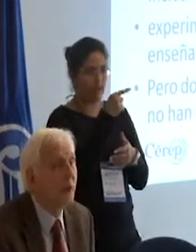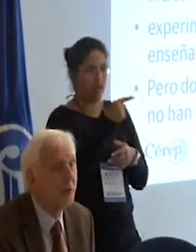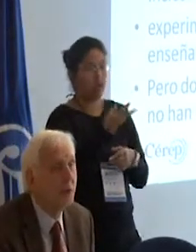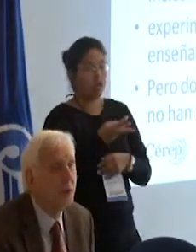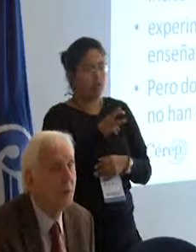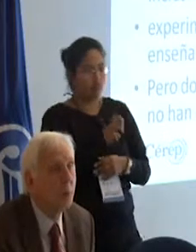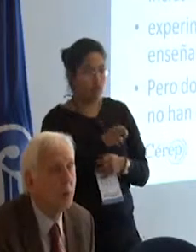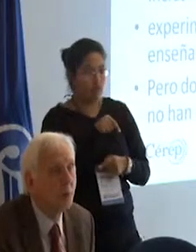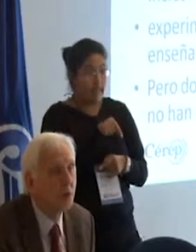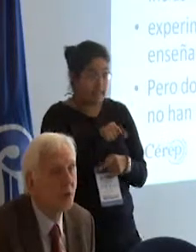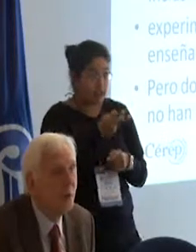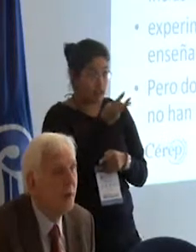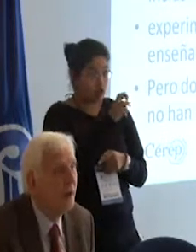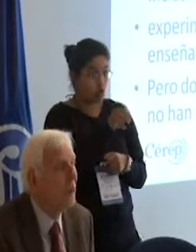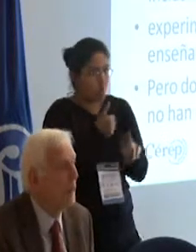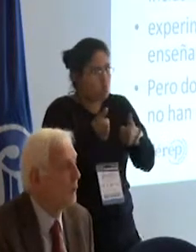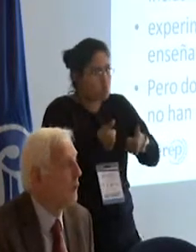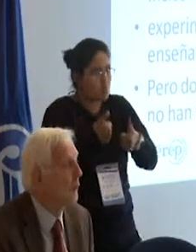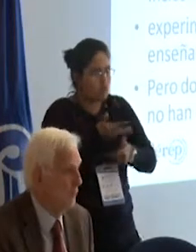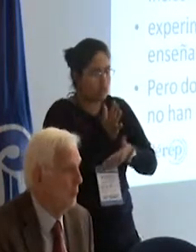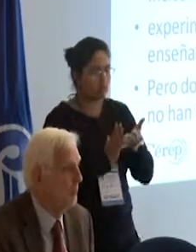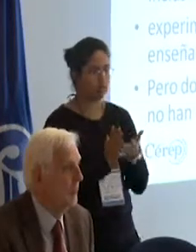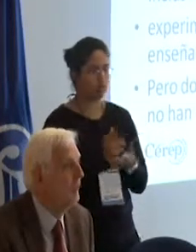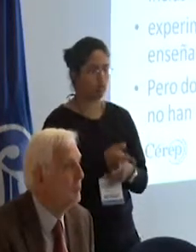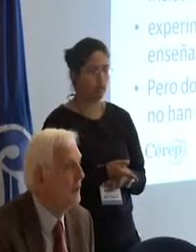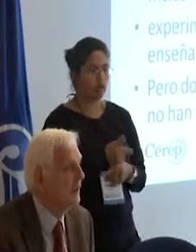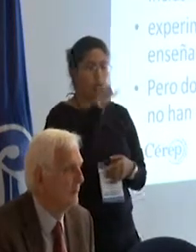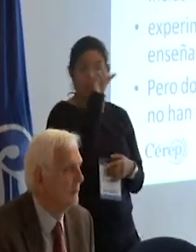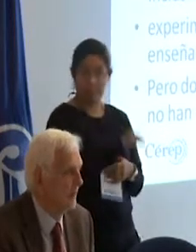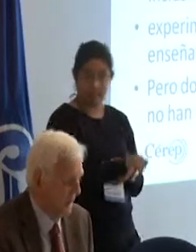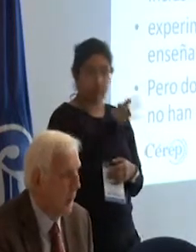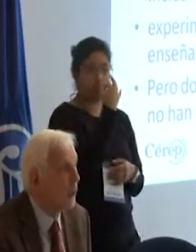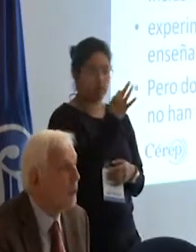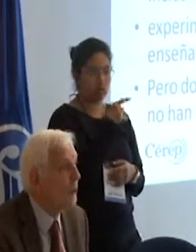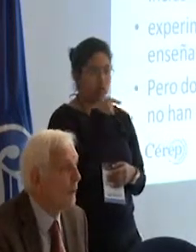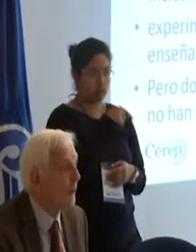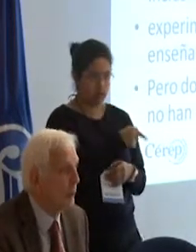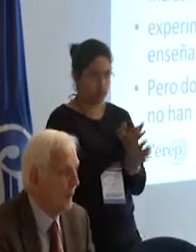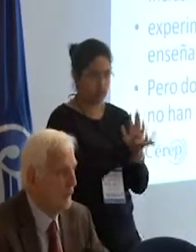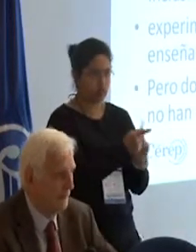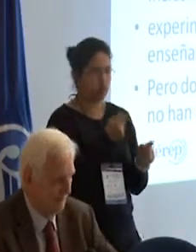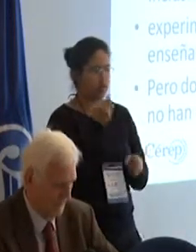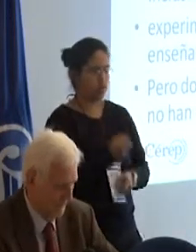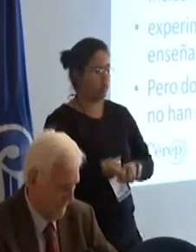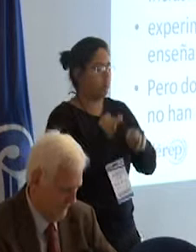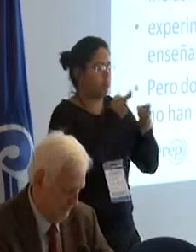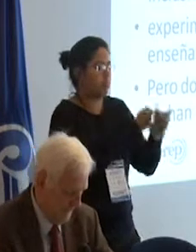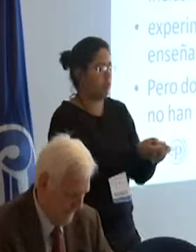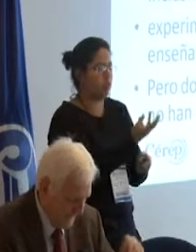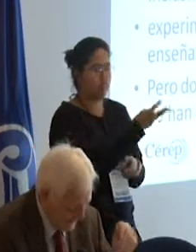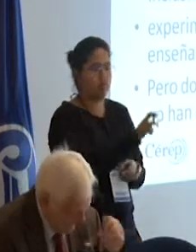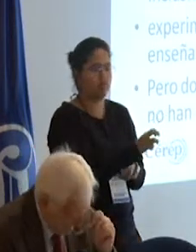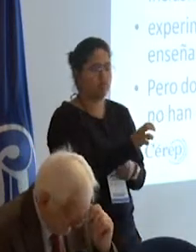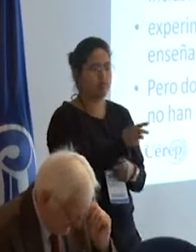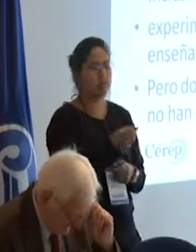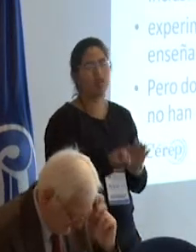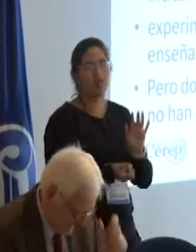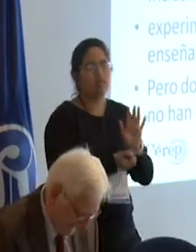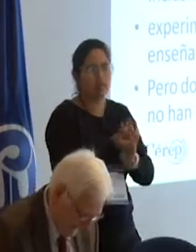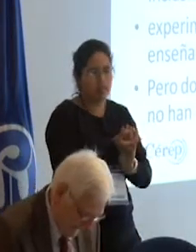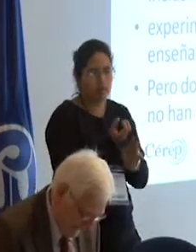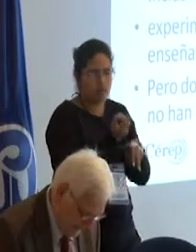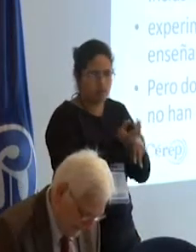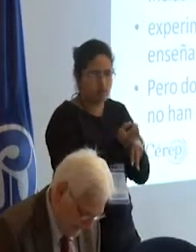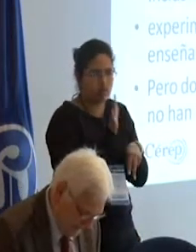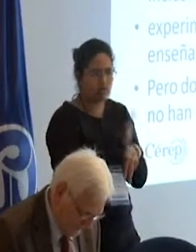nota muy buena. Es un alumno que es malo en francés y la profesora le pone 18. Entonces, ¿qué dice la profesora de